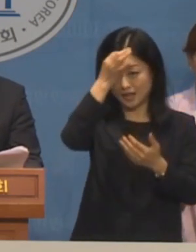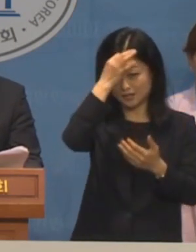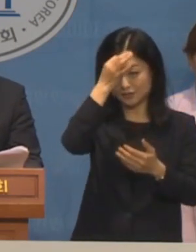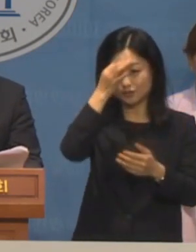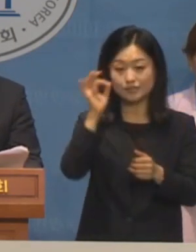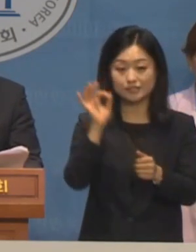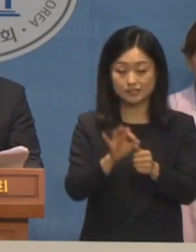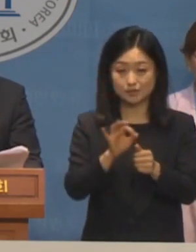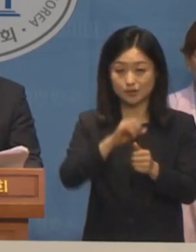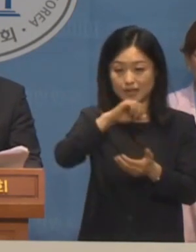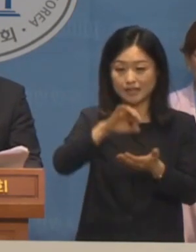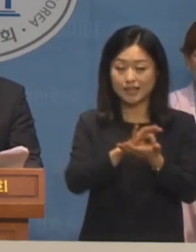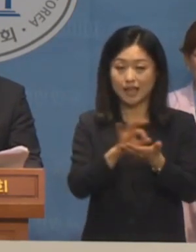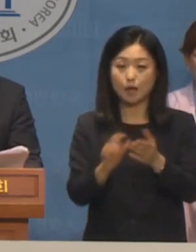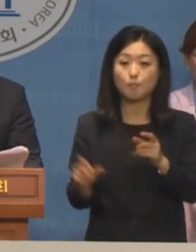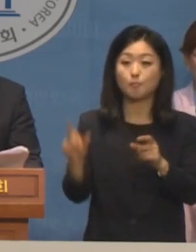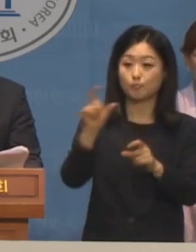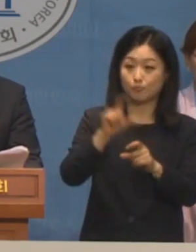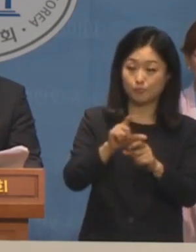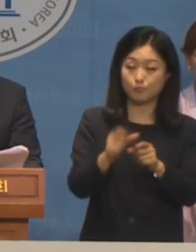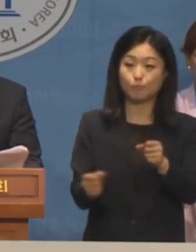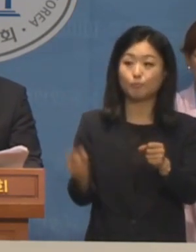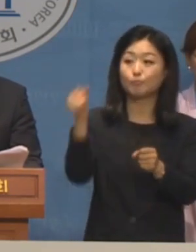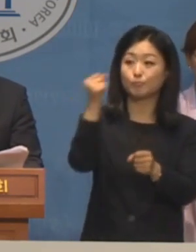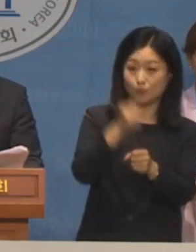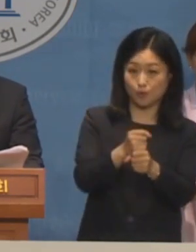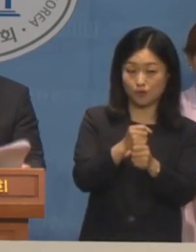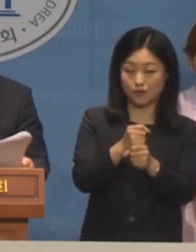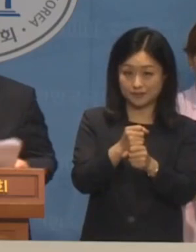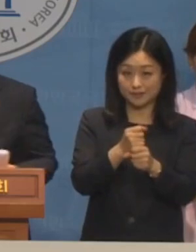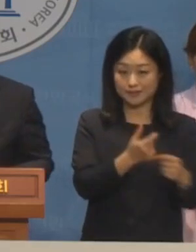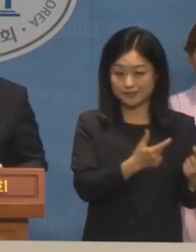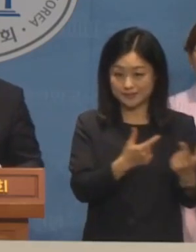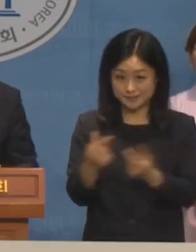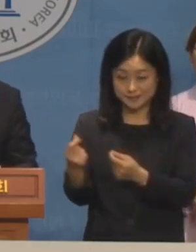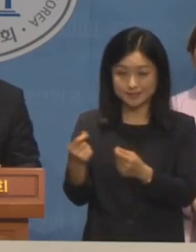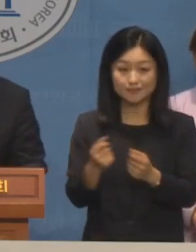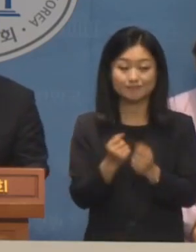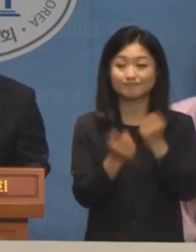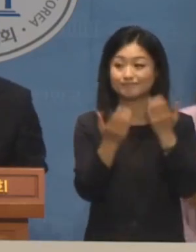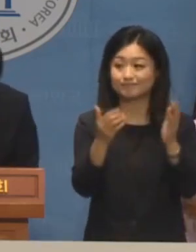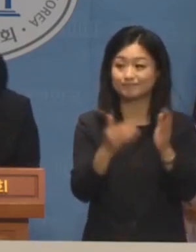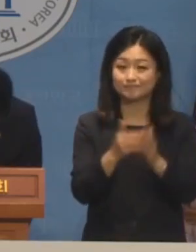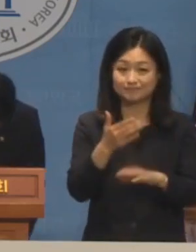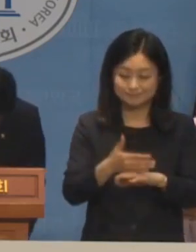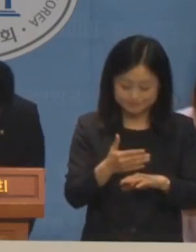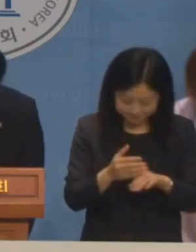예산 복원 촉구 기자회견 참가자 1동. 네, 고맙습니다.